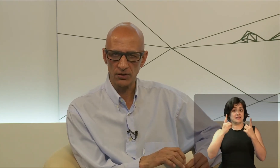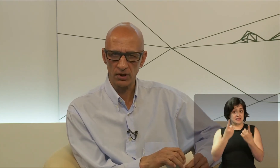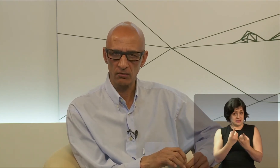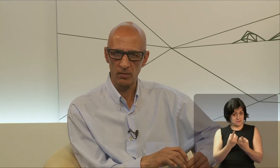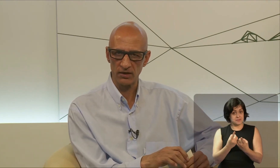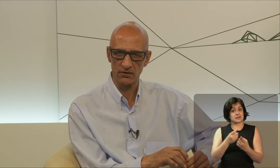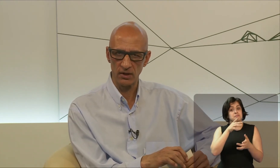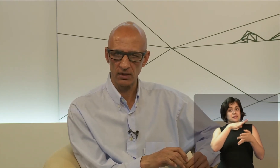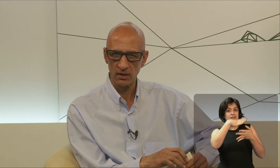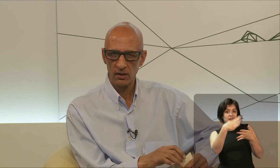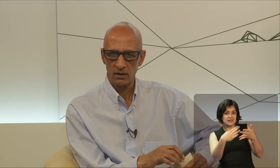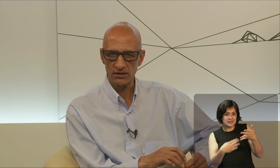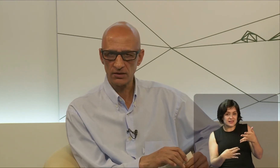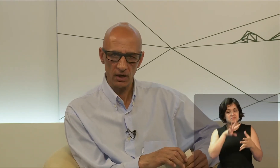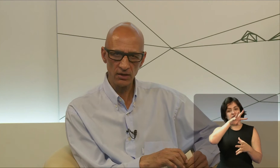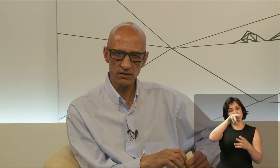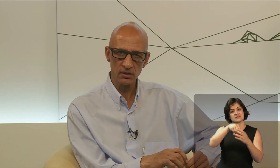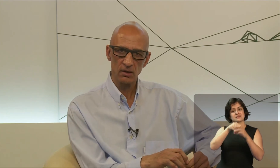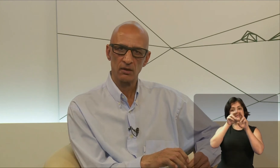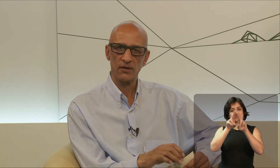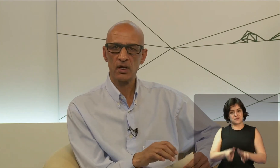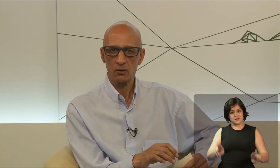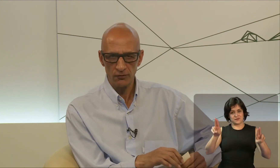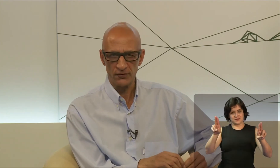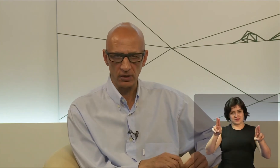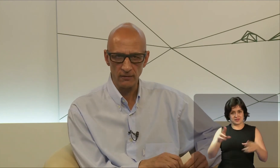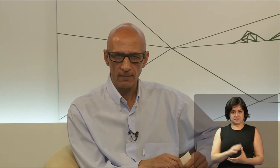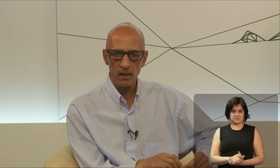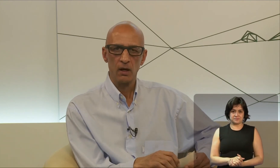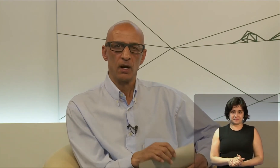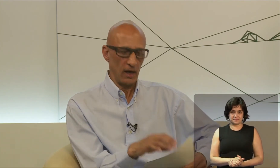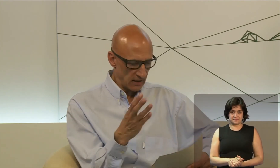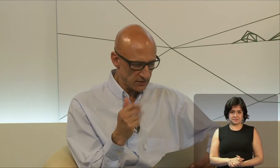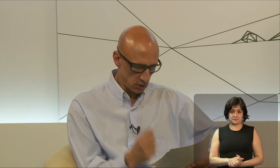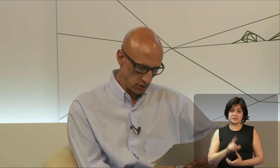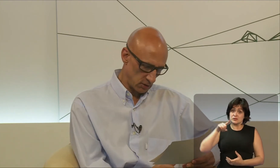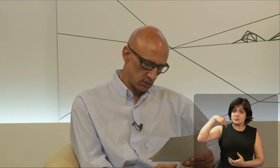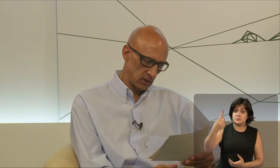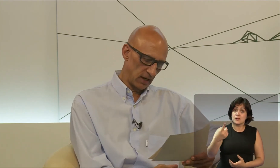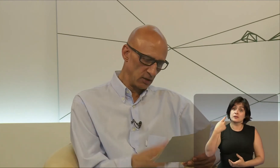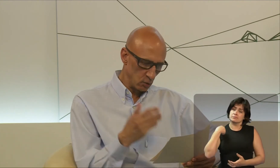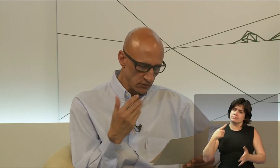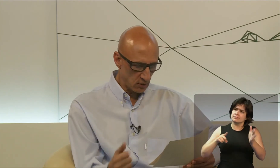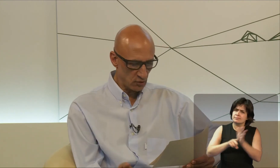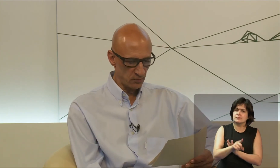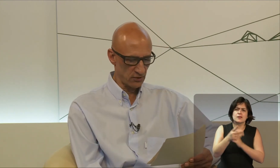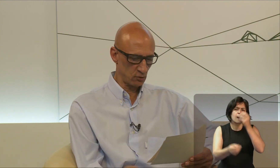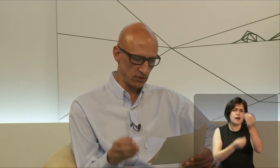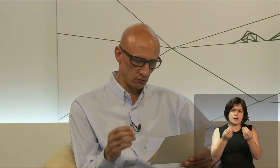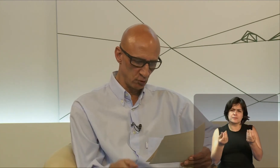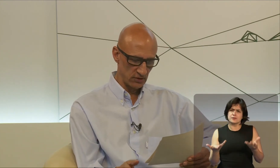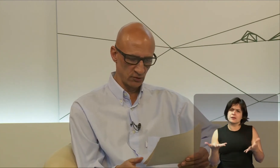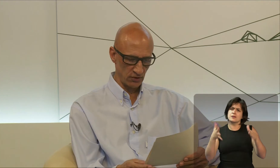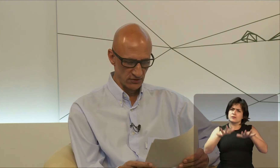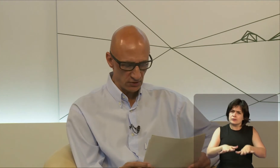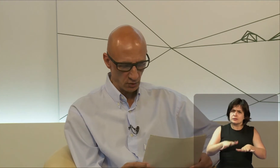Língua Brasileira de Sinais da UFSC. A seguir, a inclusão de pessoas surdas no ensino